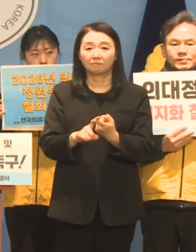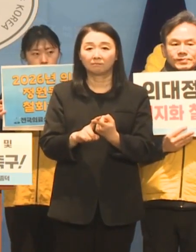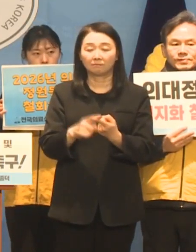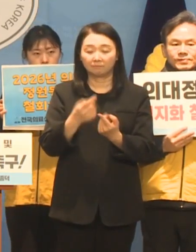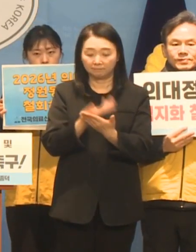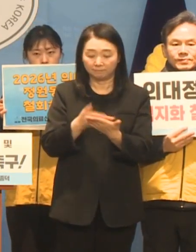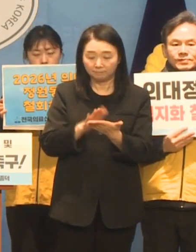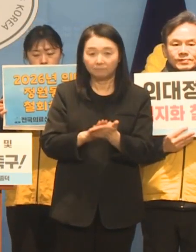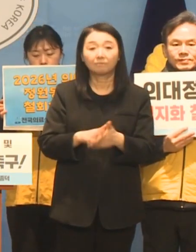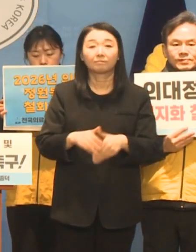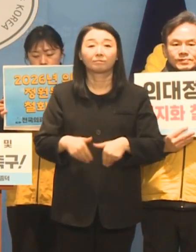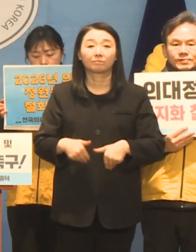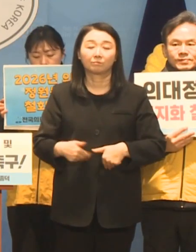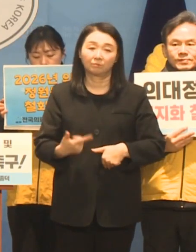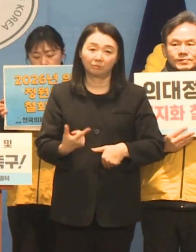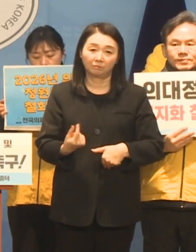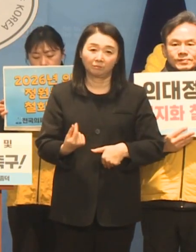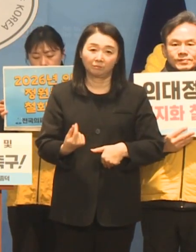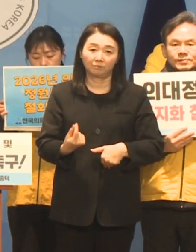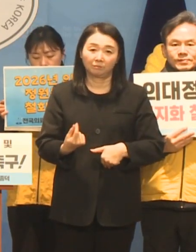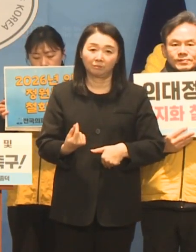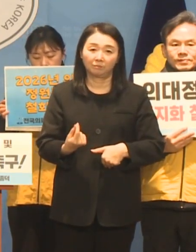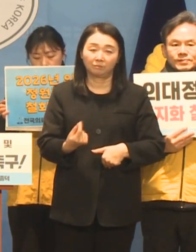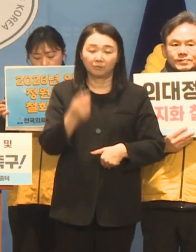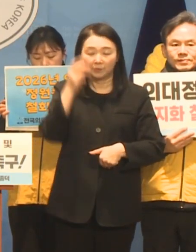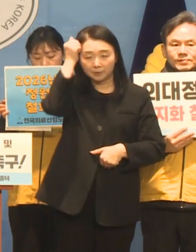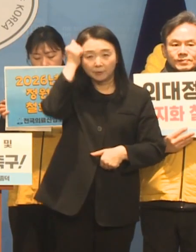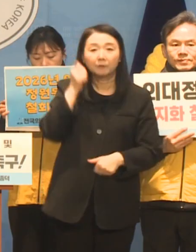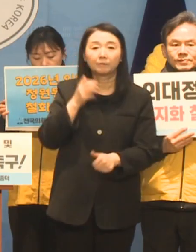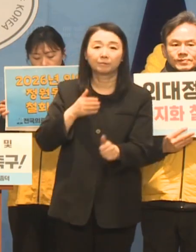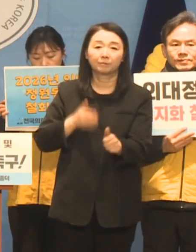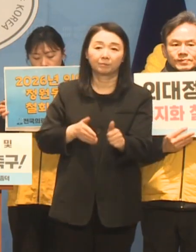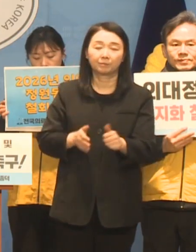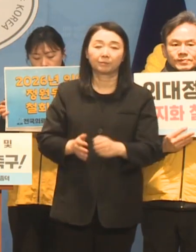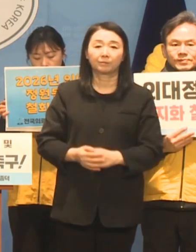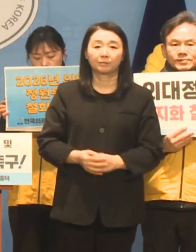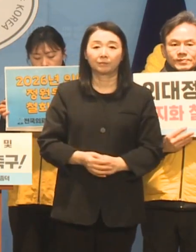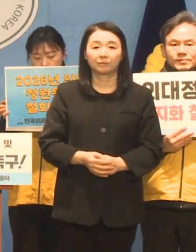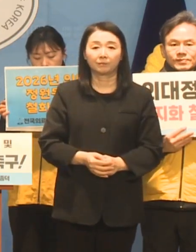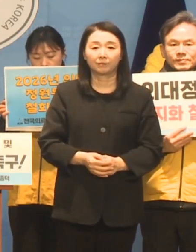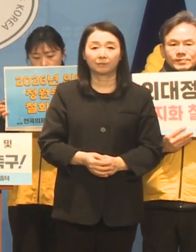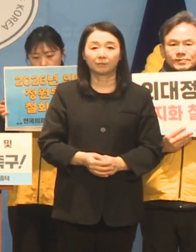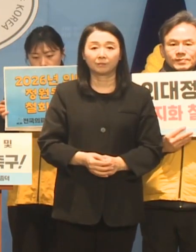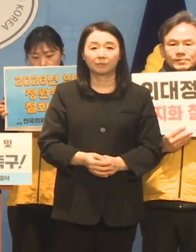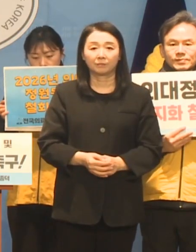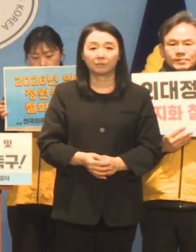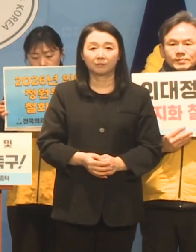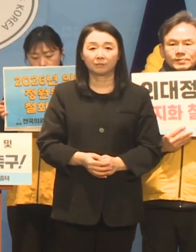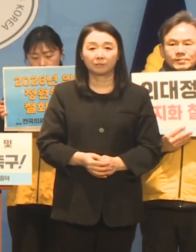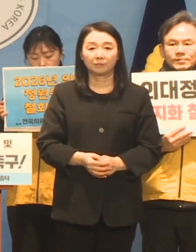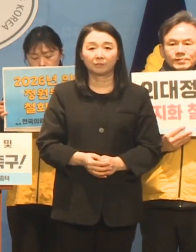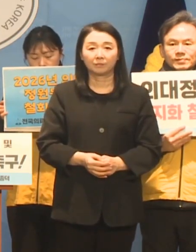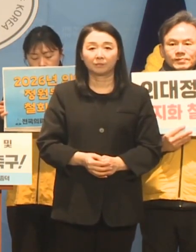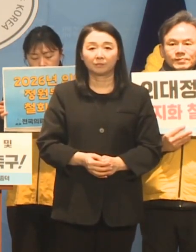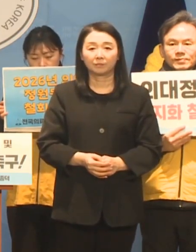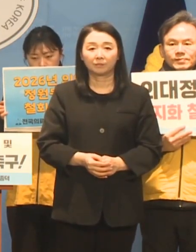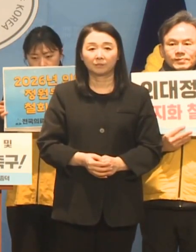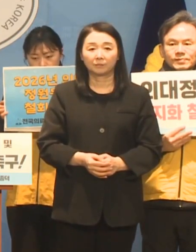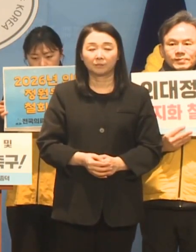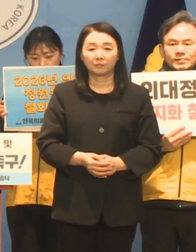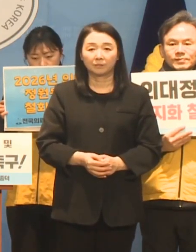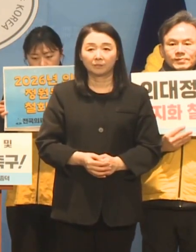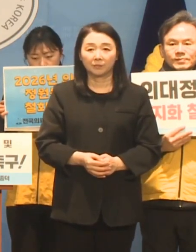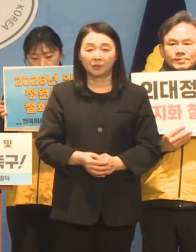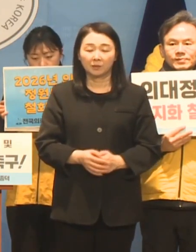개선하는 방안임을 잊지 않기를 명심하기를 바랍니다. 마지막으로